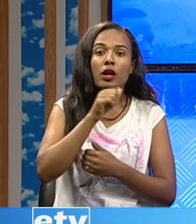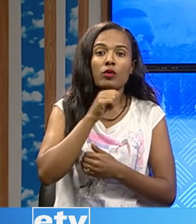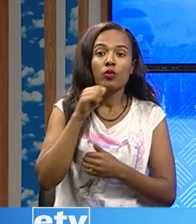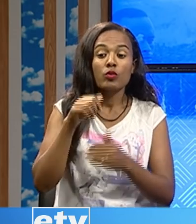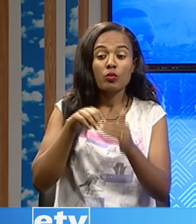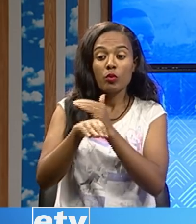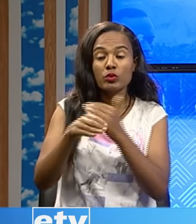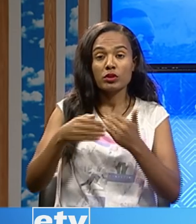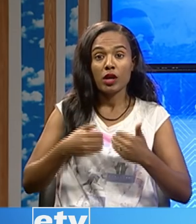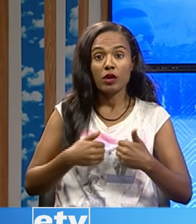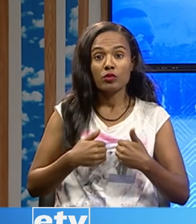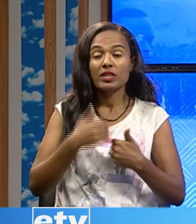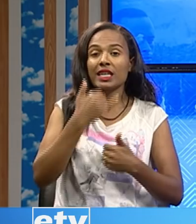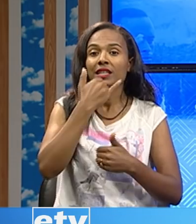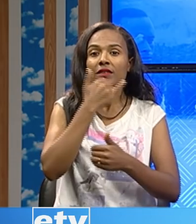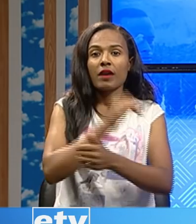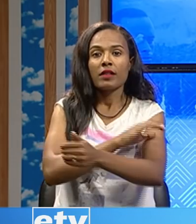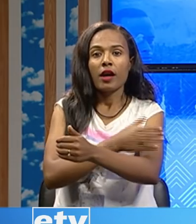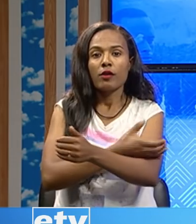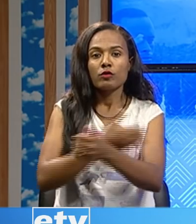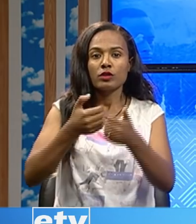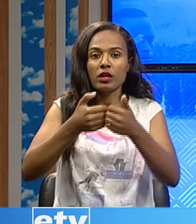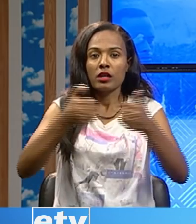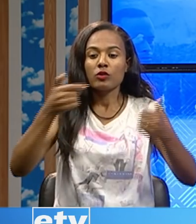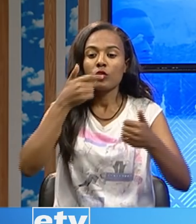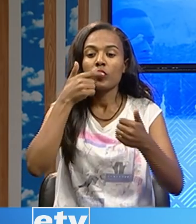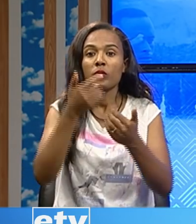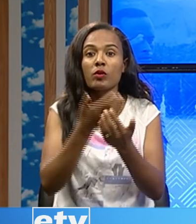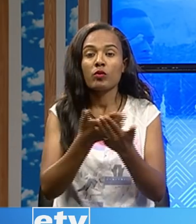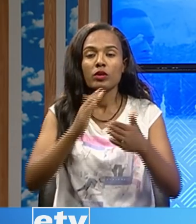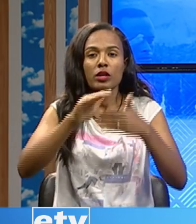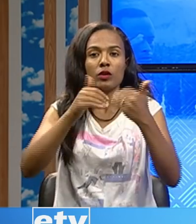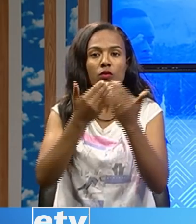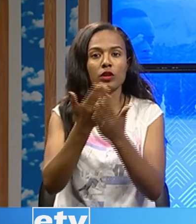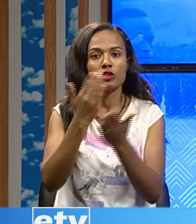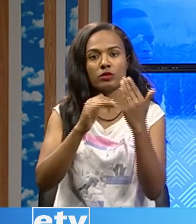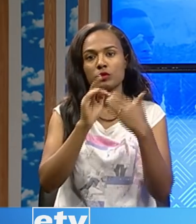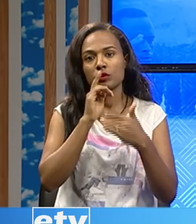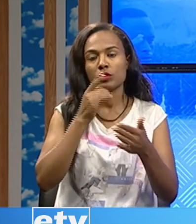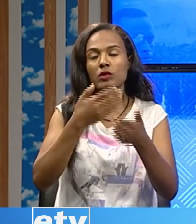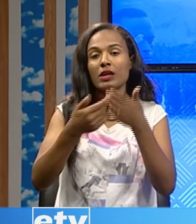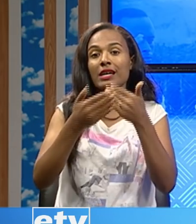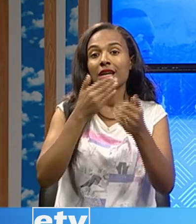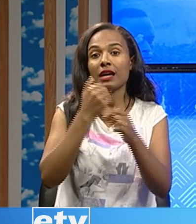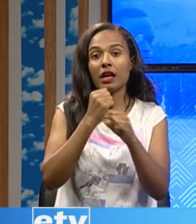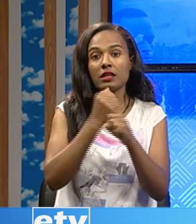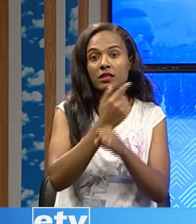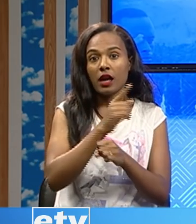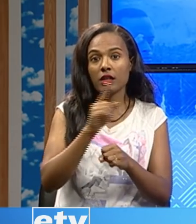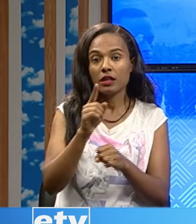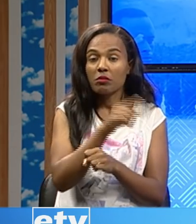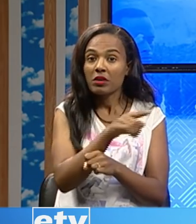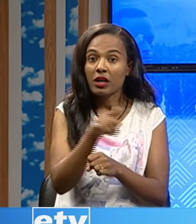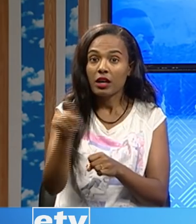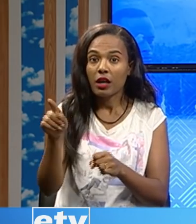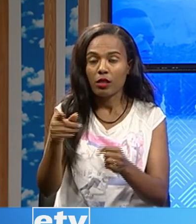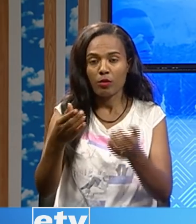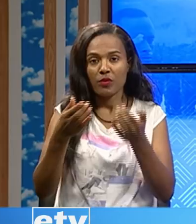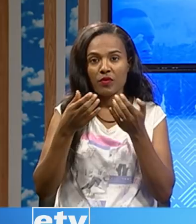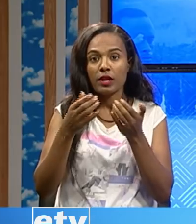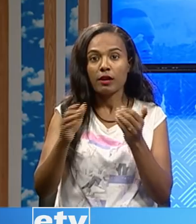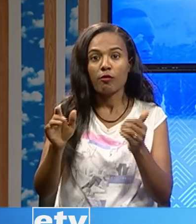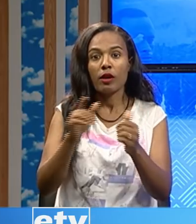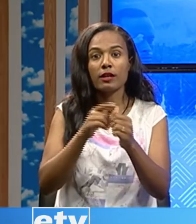ያሉ አርበኞችና ጥፋት ኃይሎች ደግሞ ተለይተው የሚለው ጉዳይ በጣም የሁላችን ትግሉ ይፈልጋል ቀላል ስራ አይደለም ከእናንተም ይፈልገው